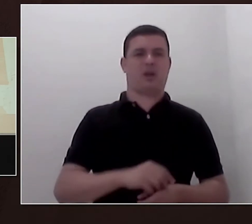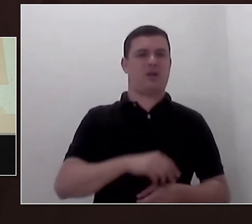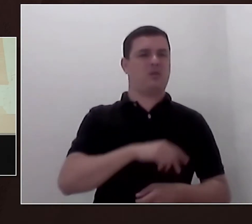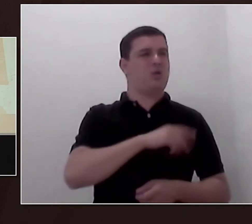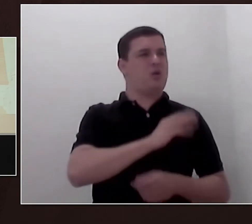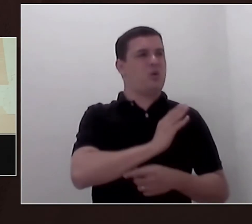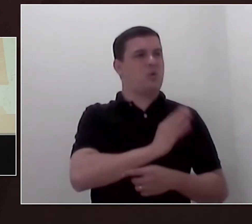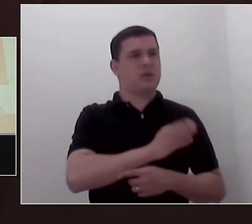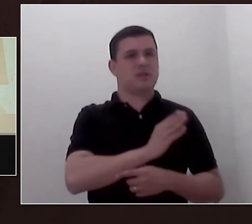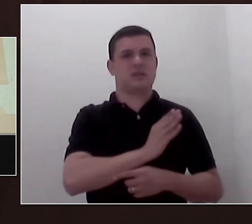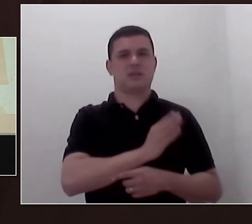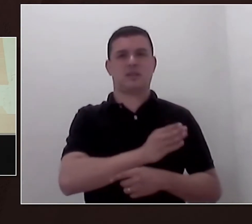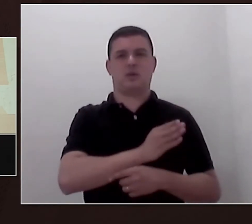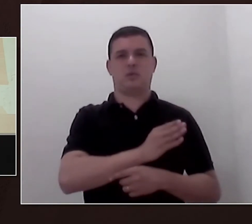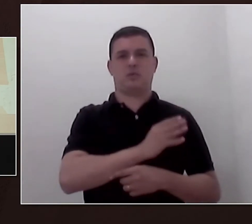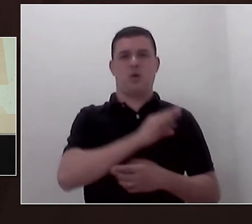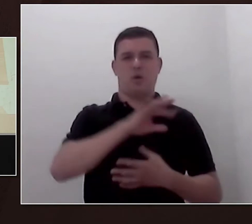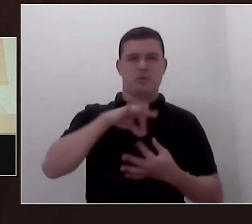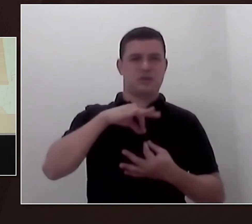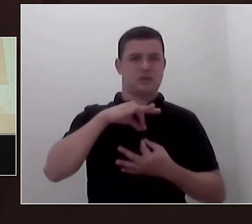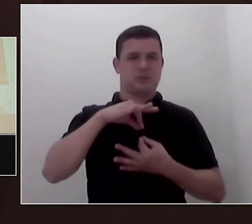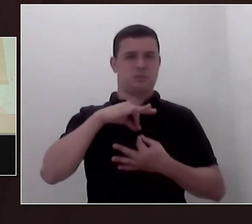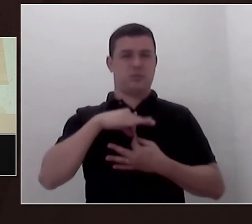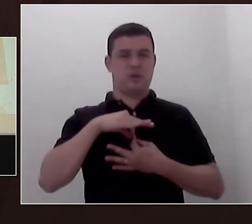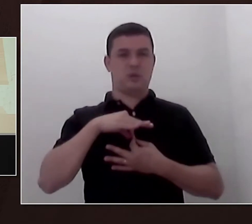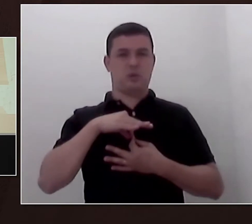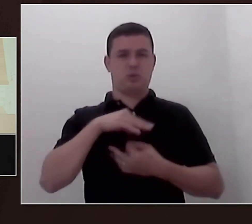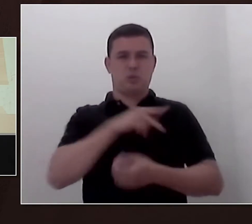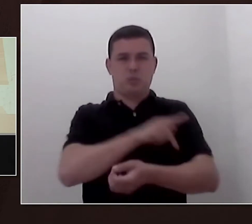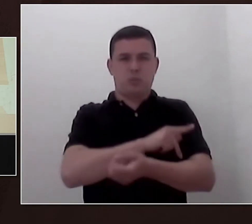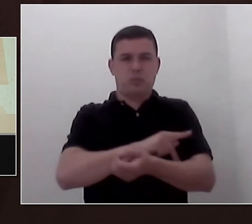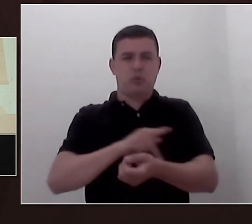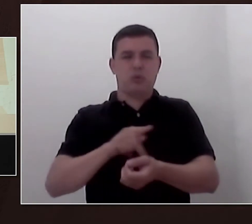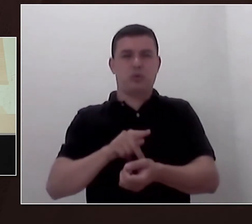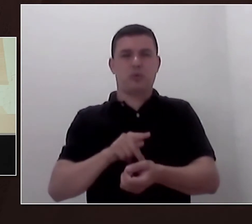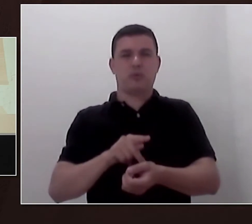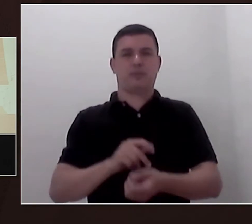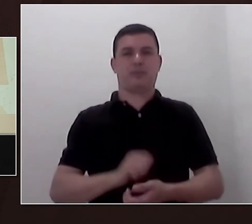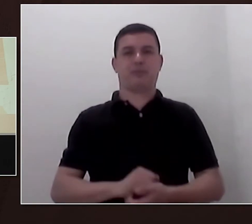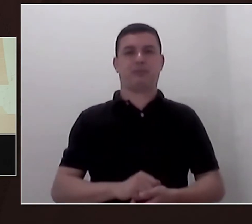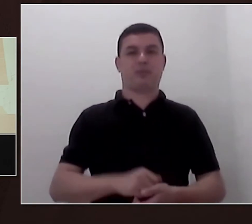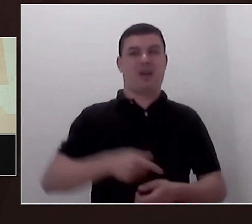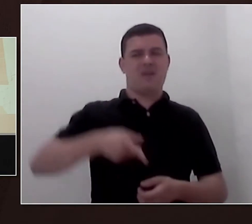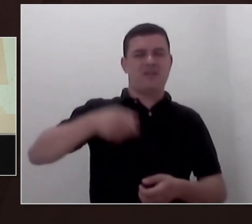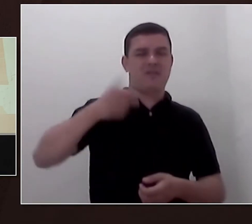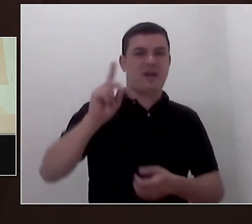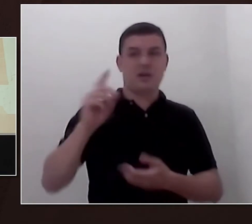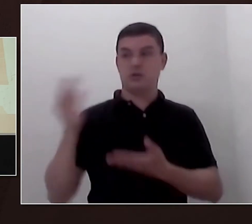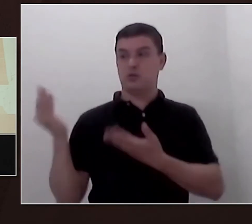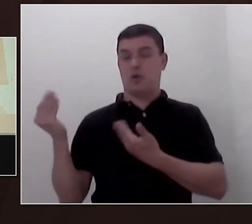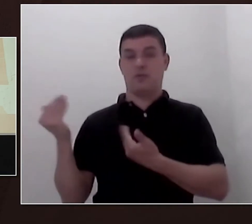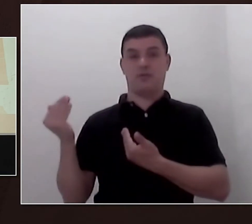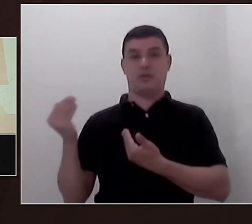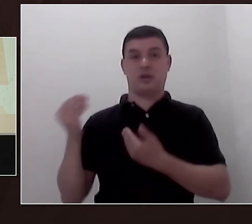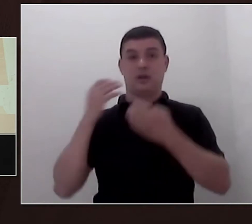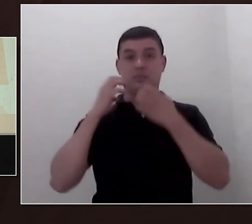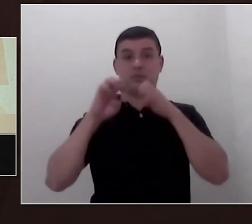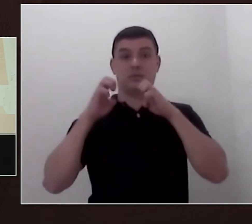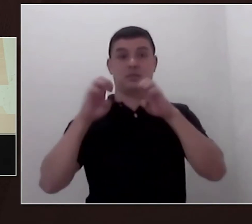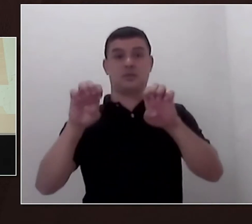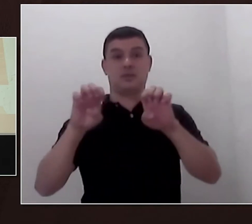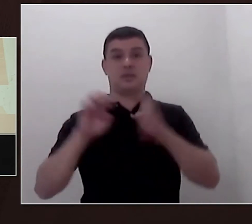espírito contrito. Os nossos comportores, nossos jovens, da Avança Jovem, saem nas ruas, encontram